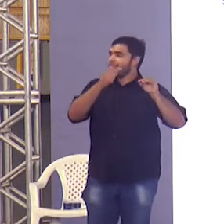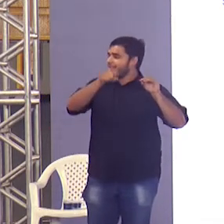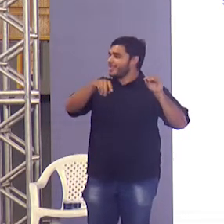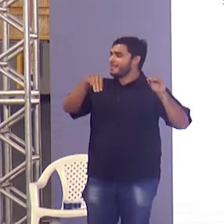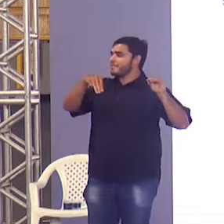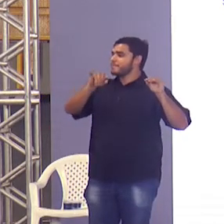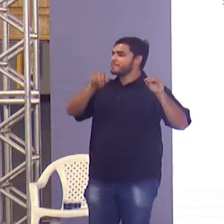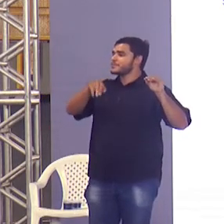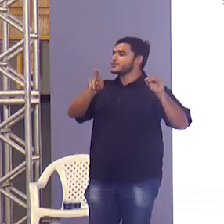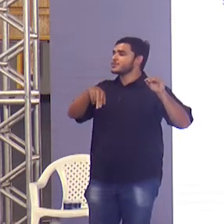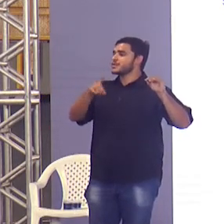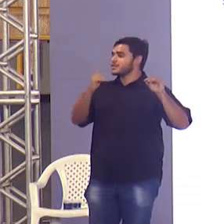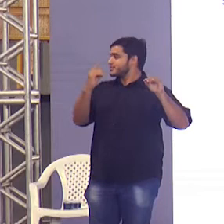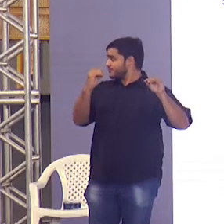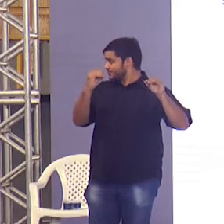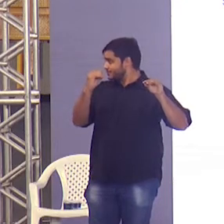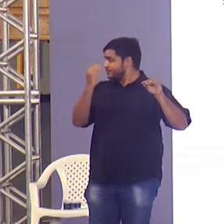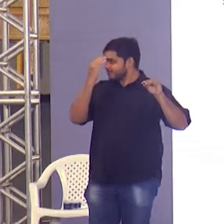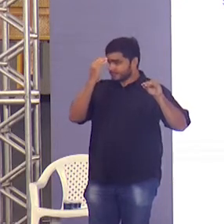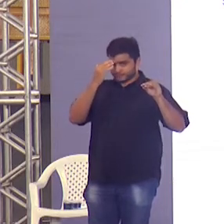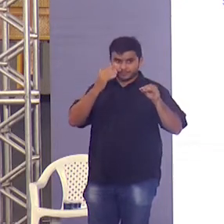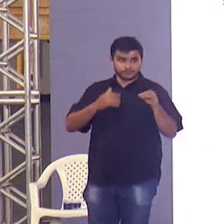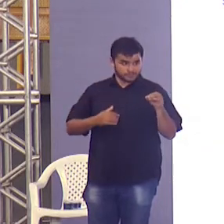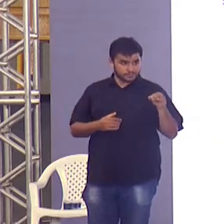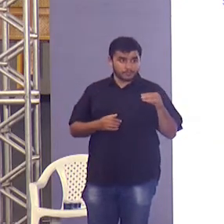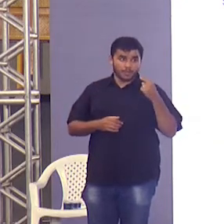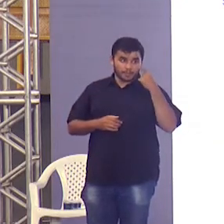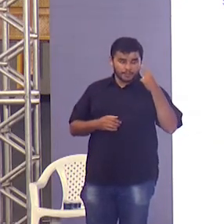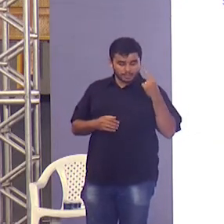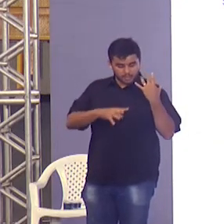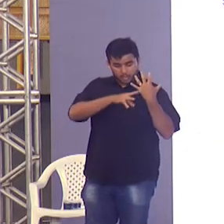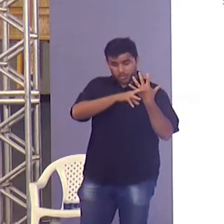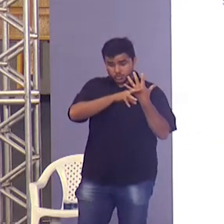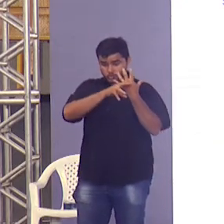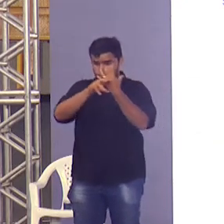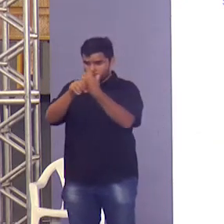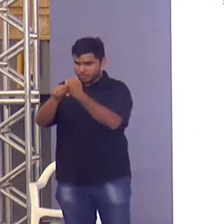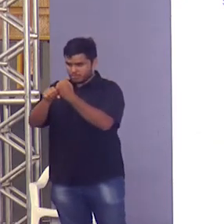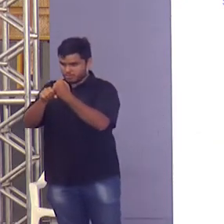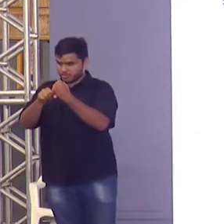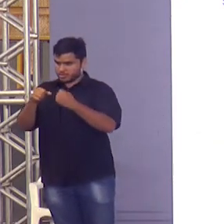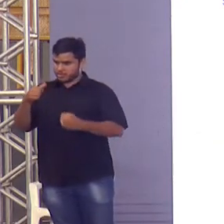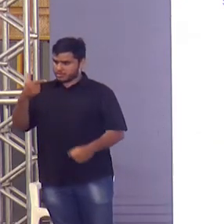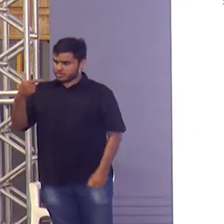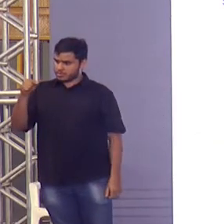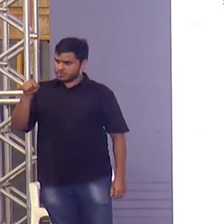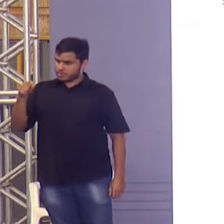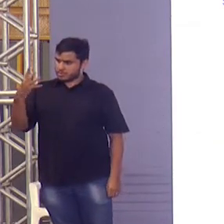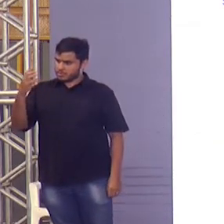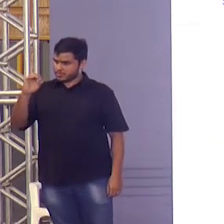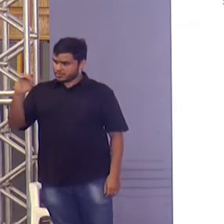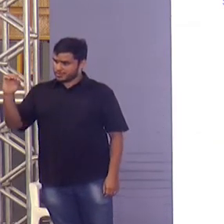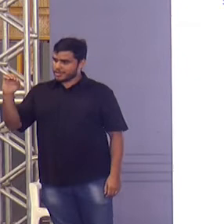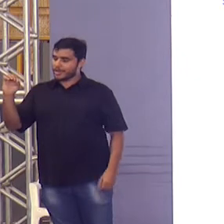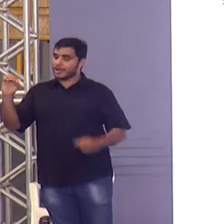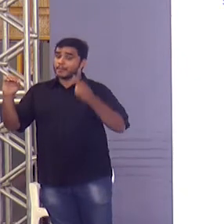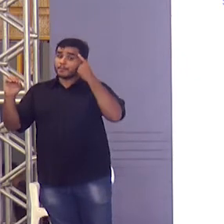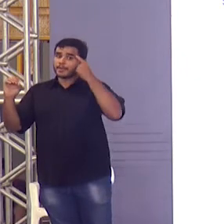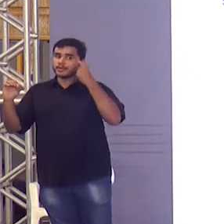disse que a soma dos 3 é 2.400, quanto é, pessoal, que vai ser o minuendo?